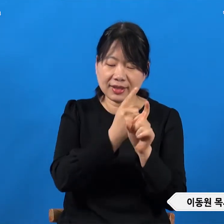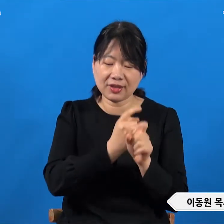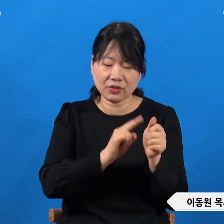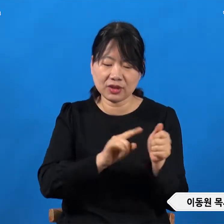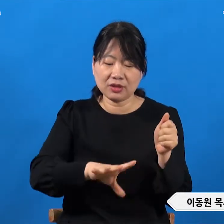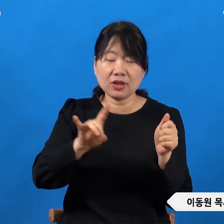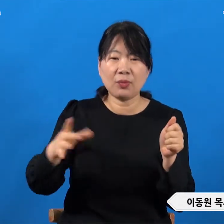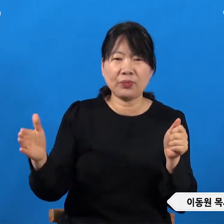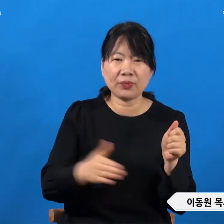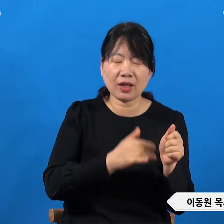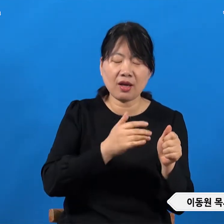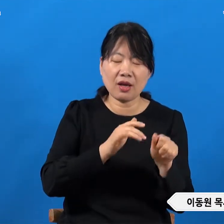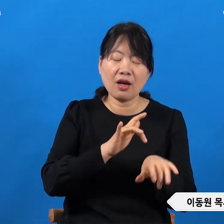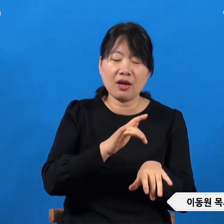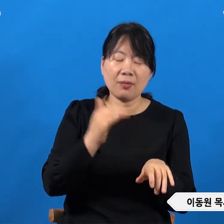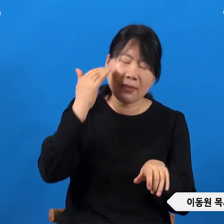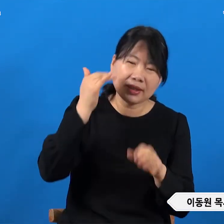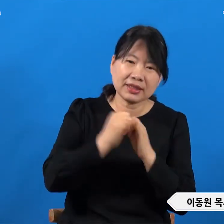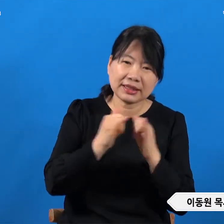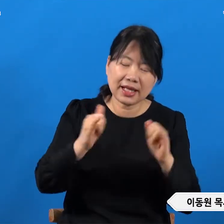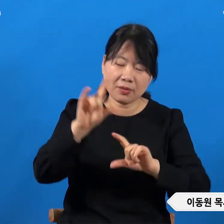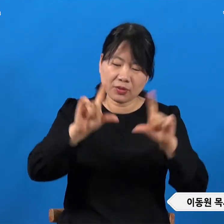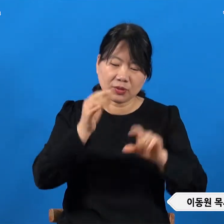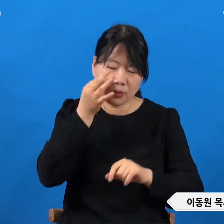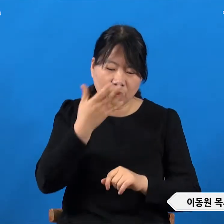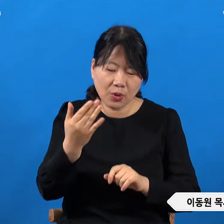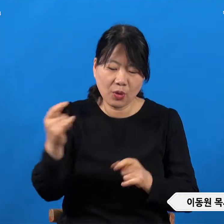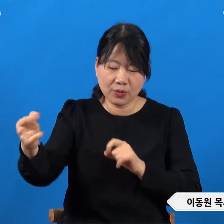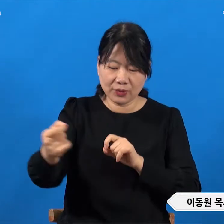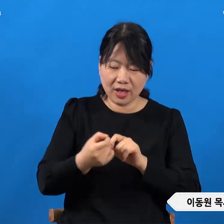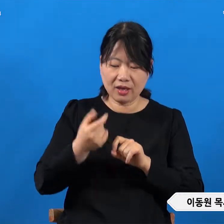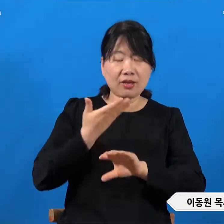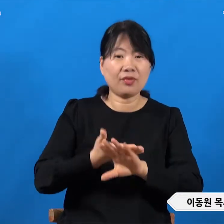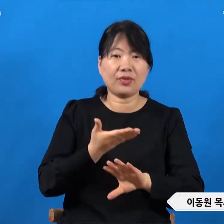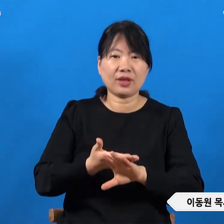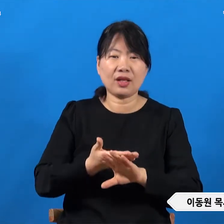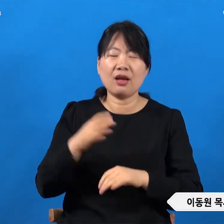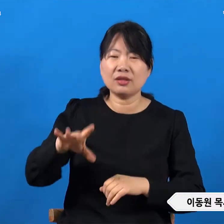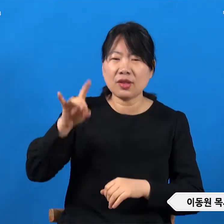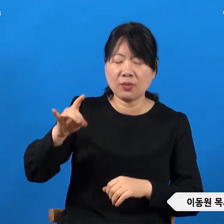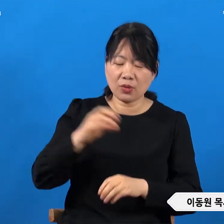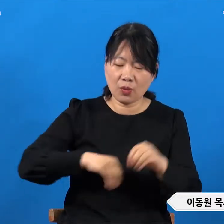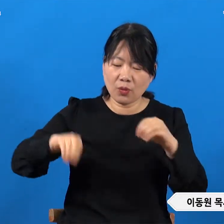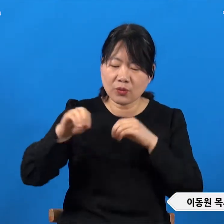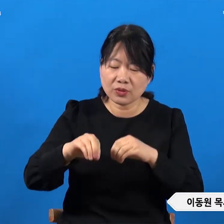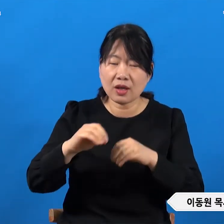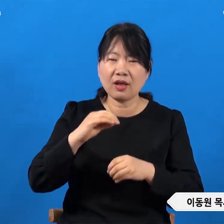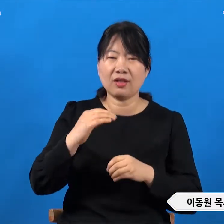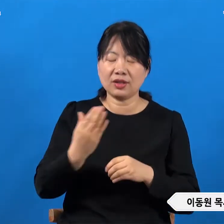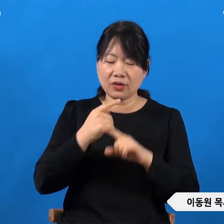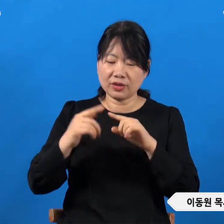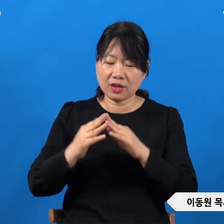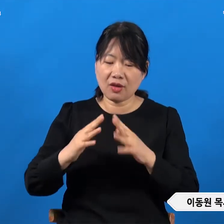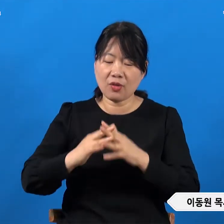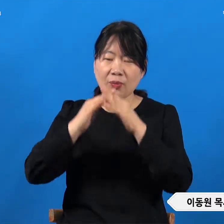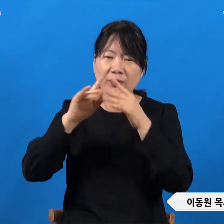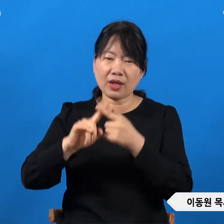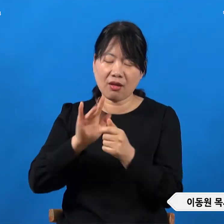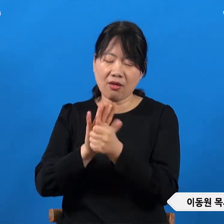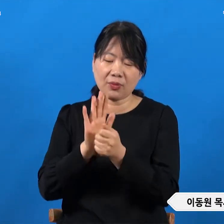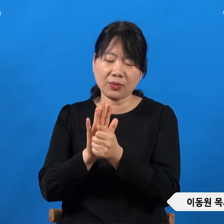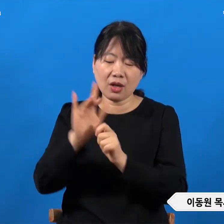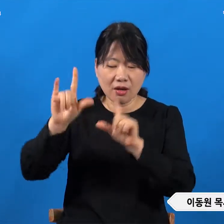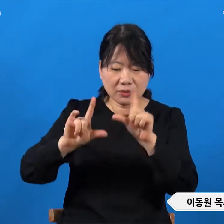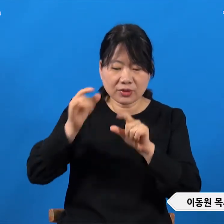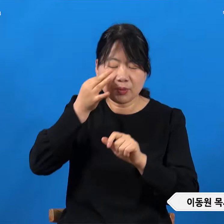대적들은 처음부터 방해자라는 인상을 보이면서 다가왔던 것이 아닙니다. 처음에는 오히려 성전 건축의